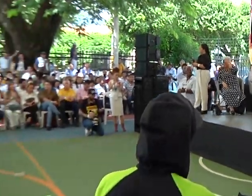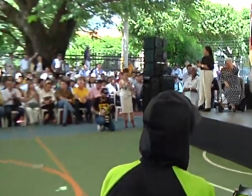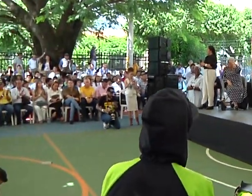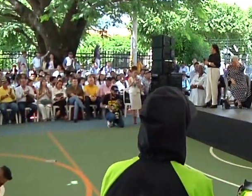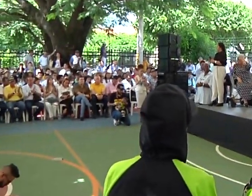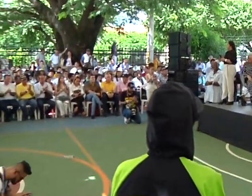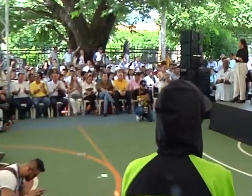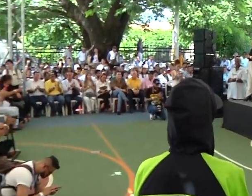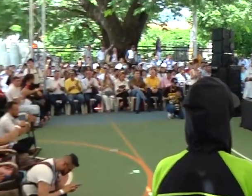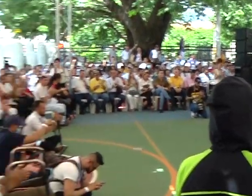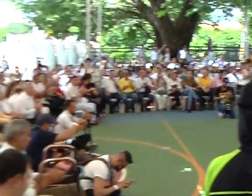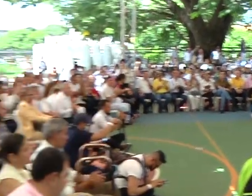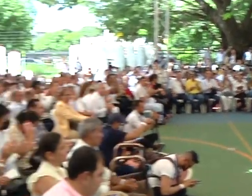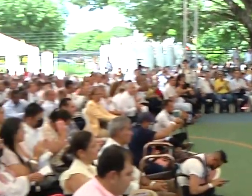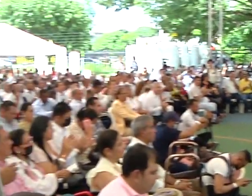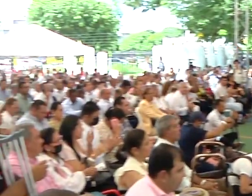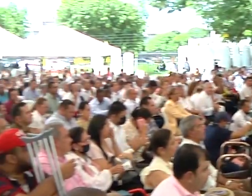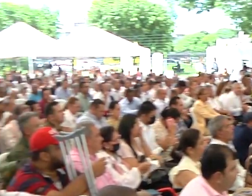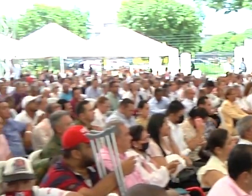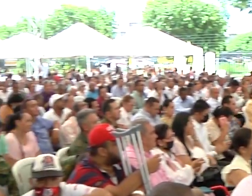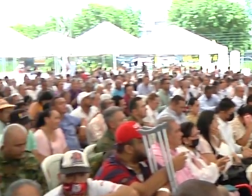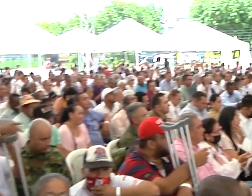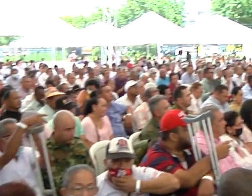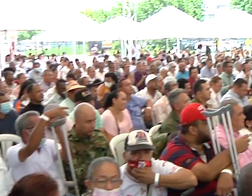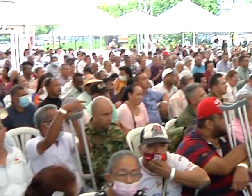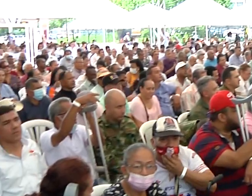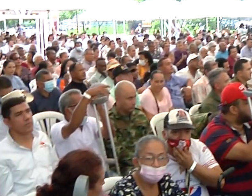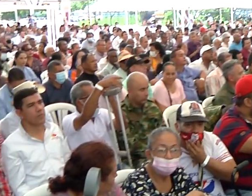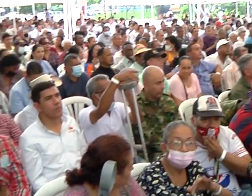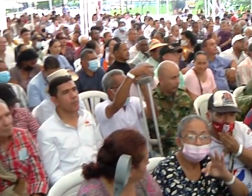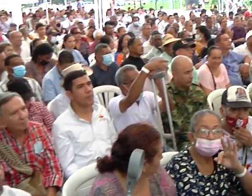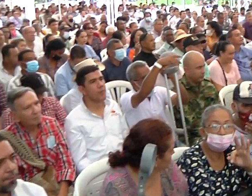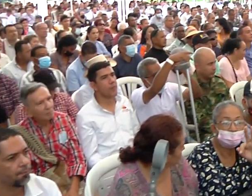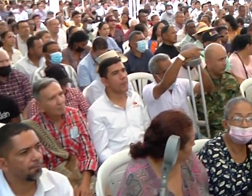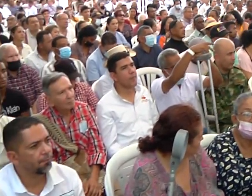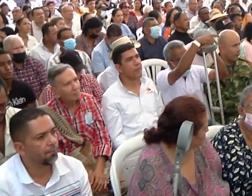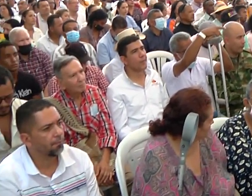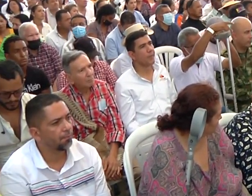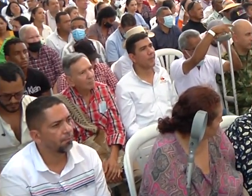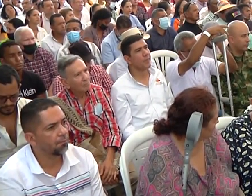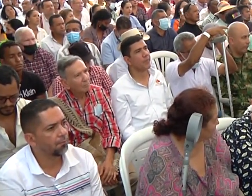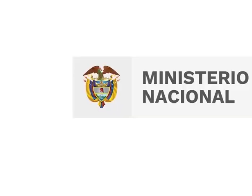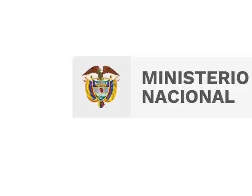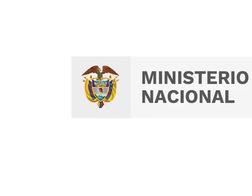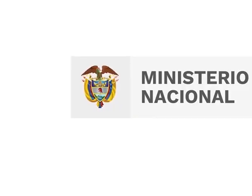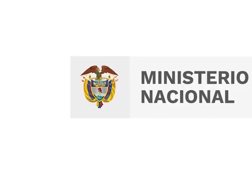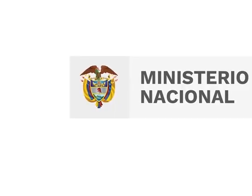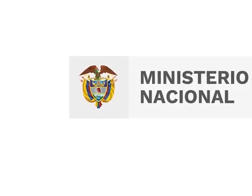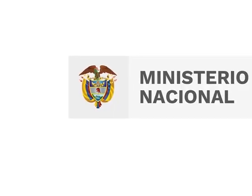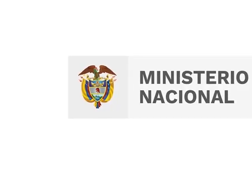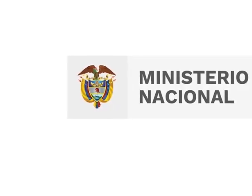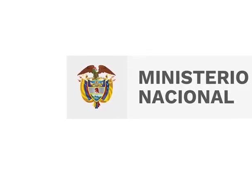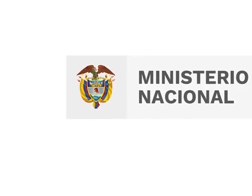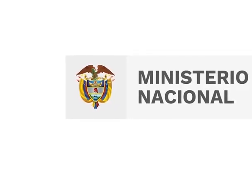Muchísimas gracias, ministros, por sus palabras de instalación a estos diálogos regionales vinculantes.